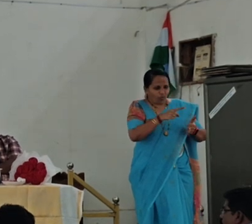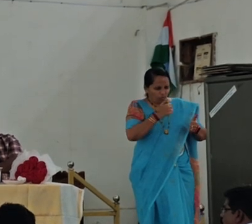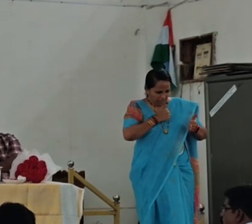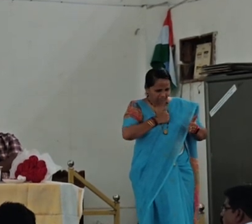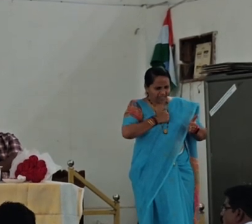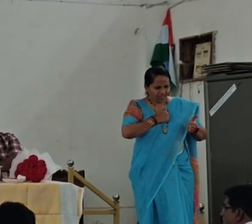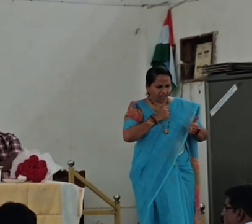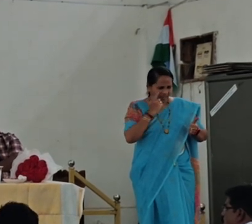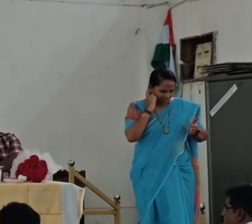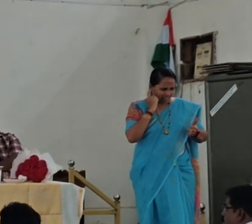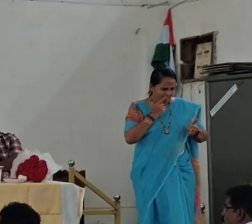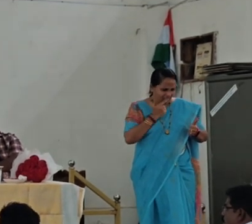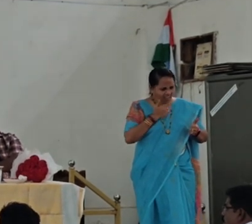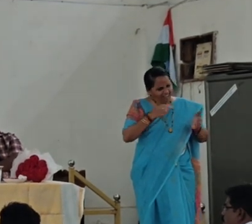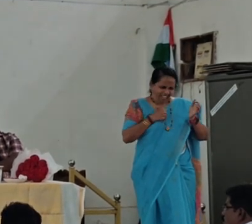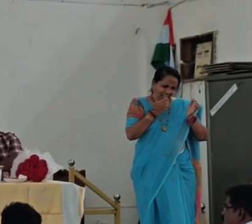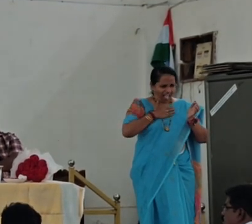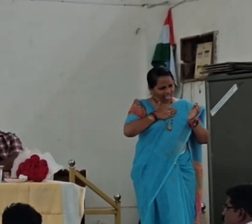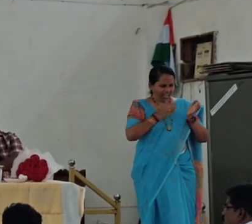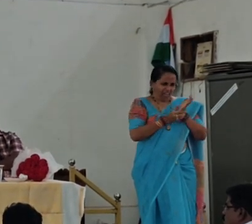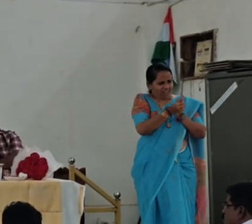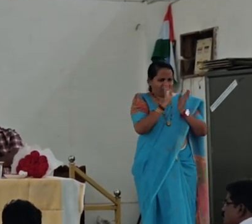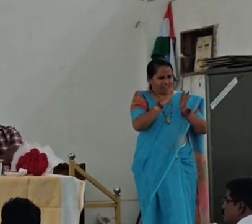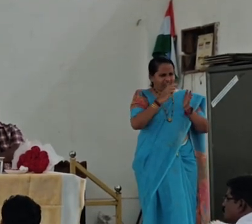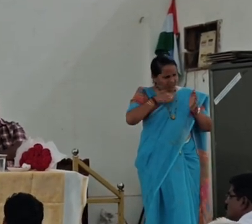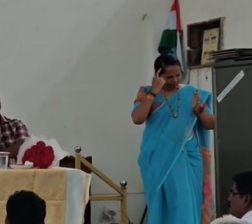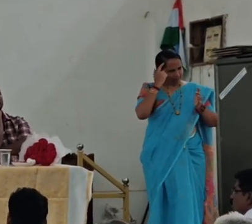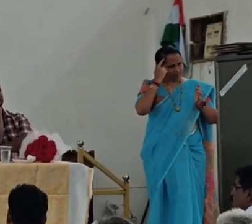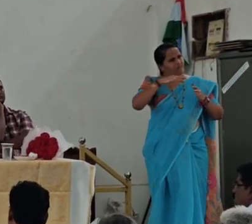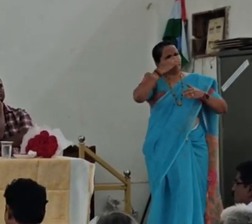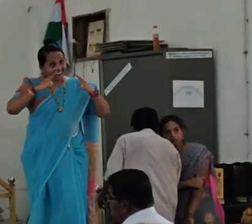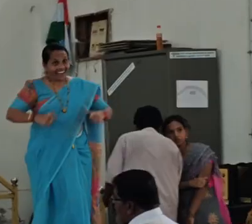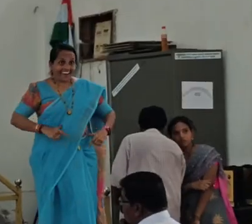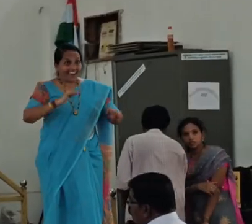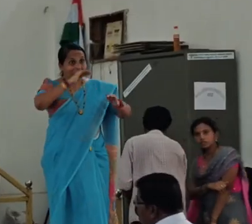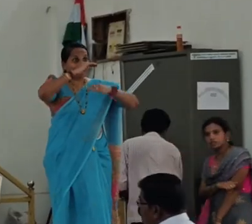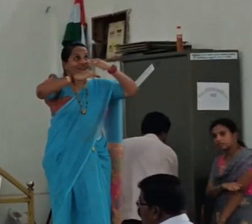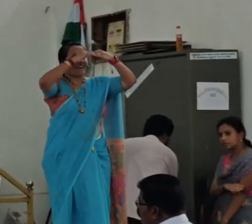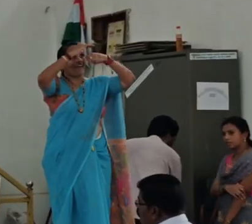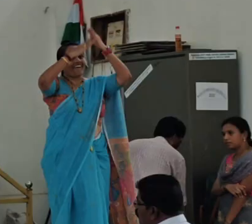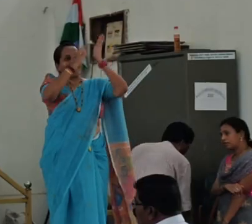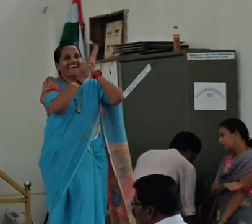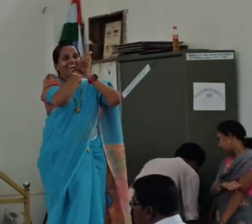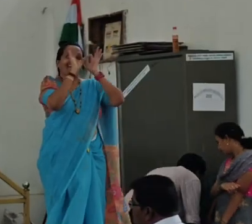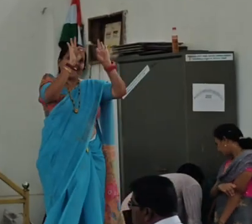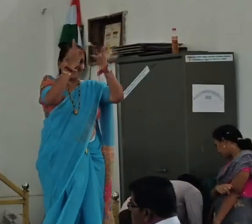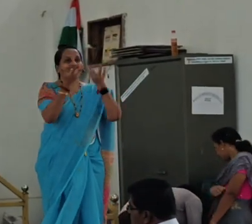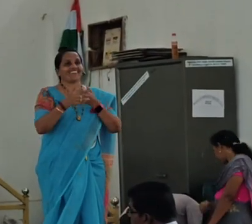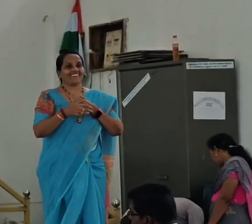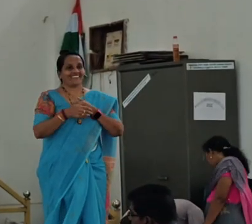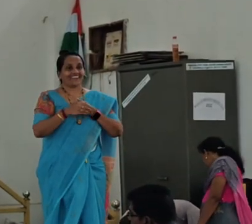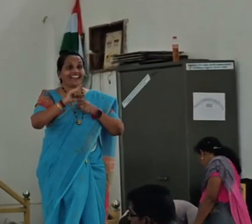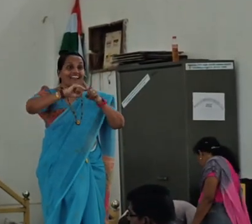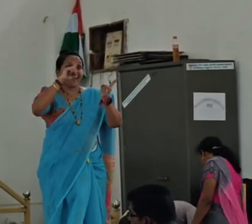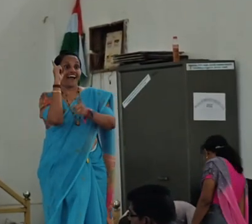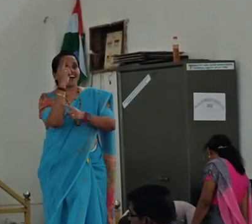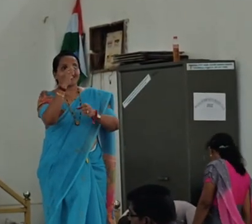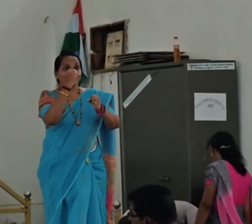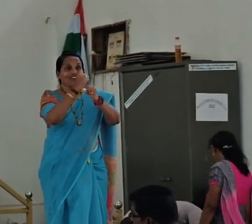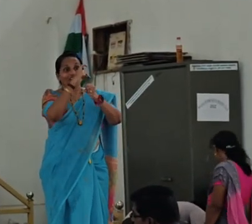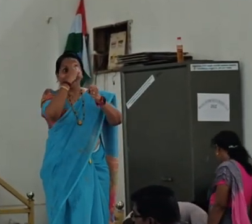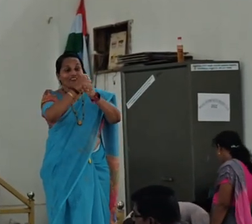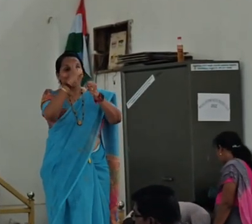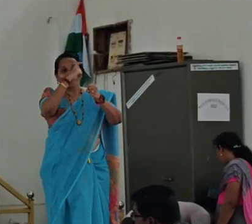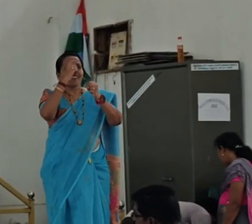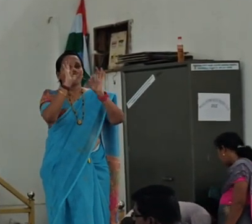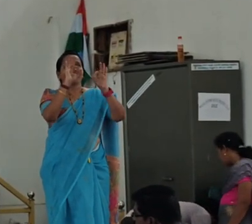with our own skills and knowledge, nobody will perform our good job holder